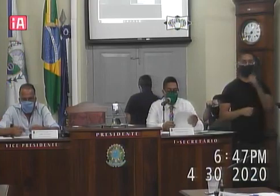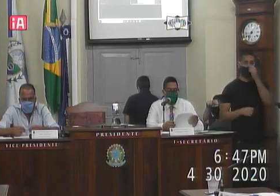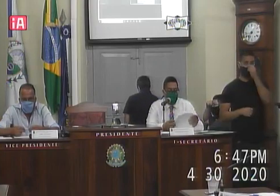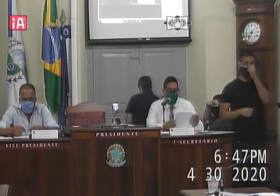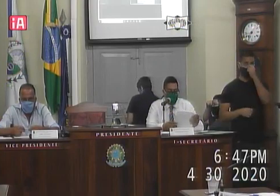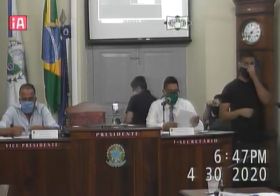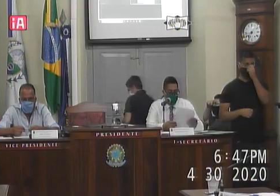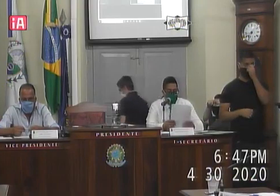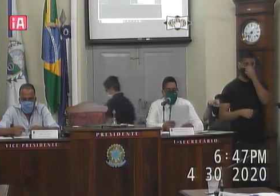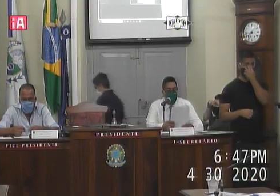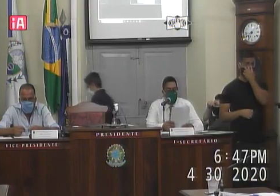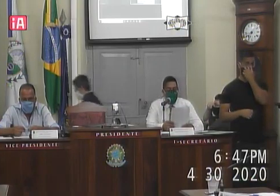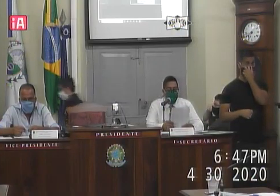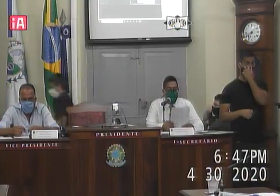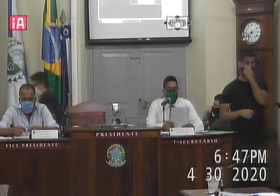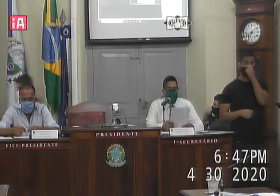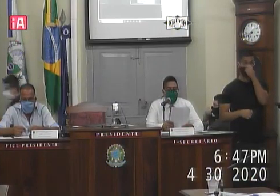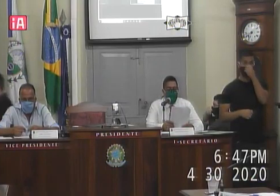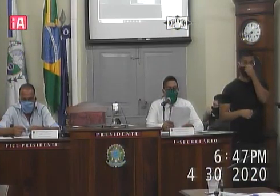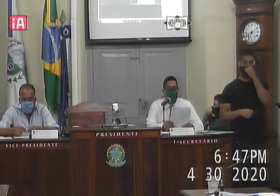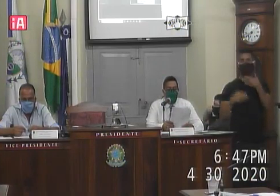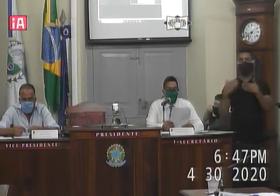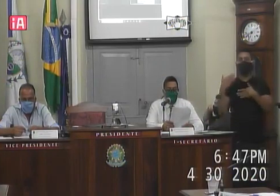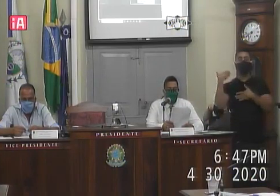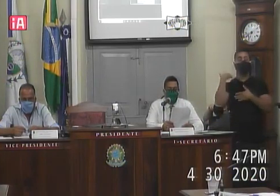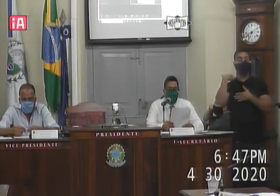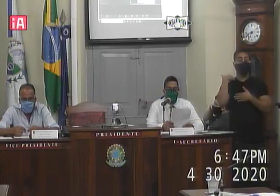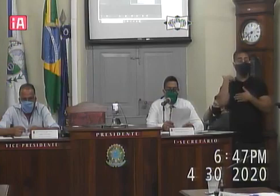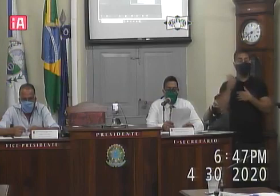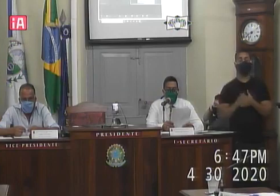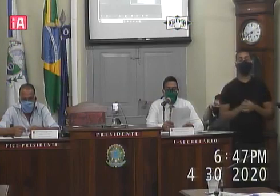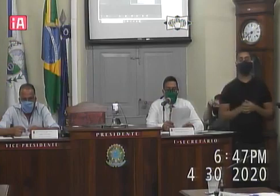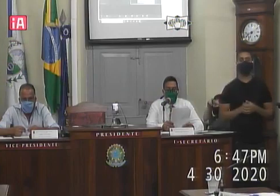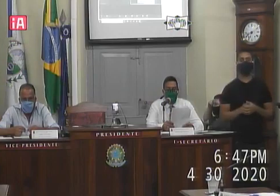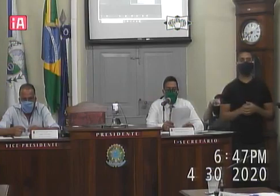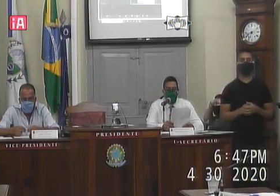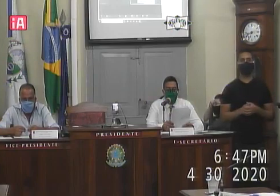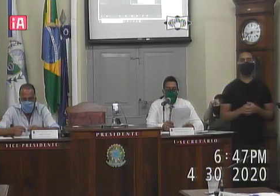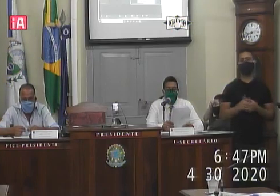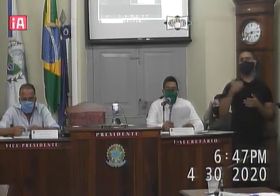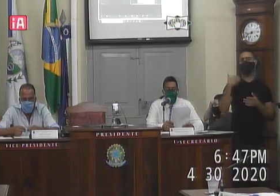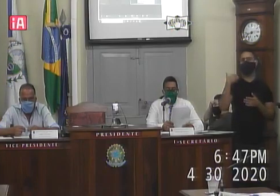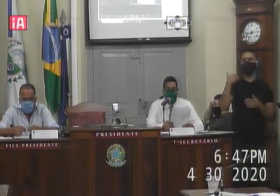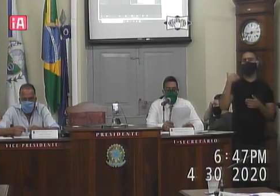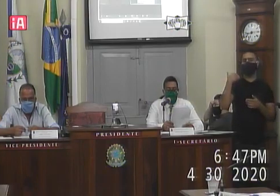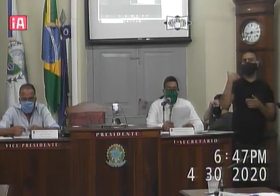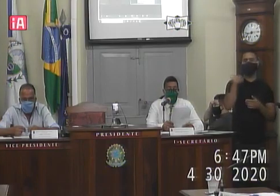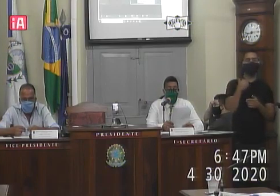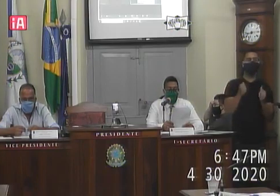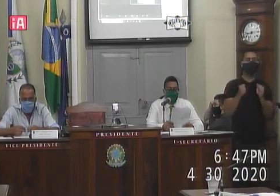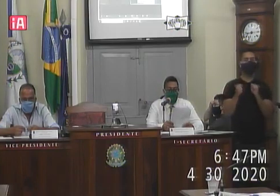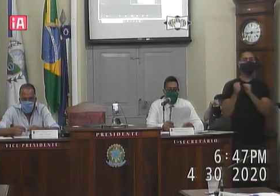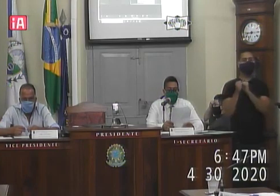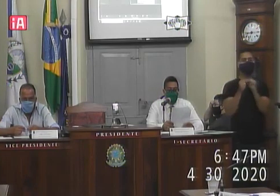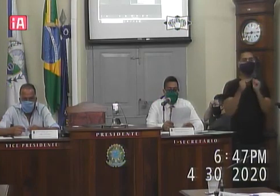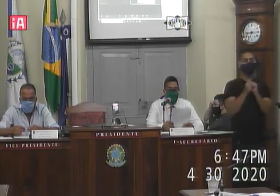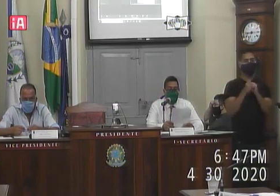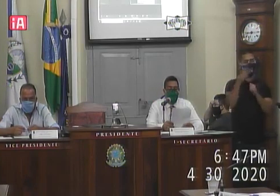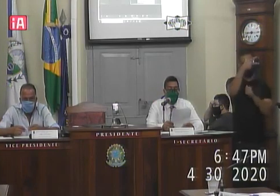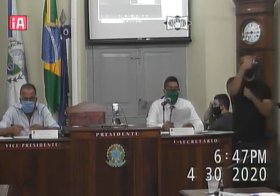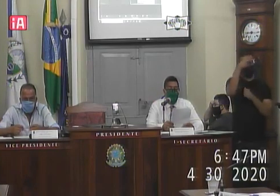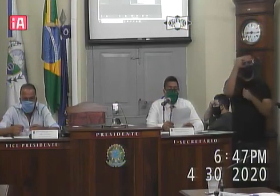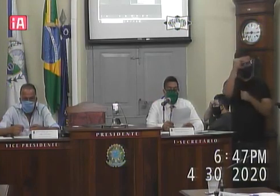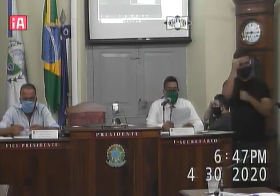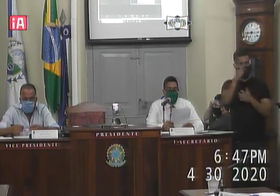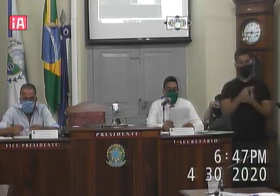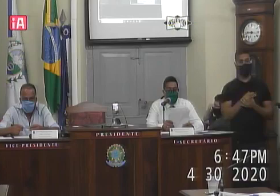Agências bancárias. As agências bancárias do município, inclusive lotéricas, em parceria com o Poder Executivo